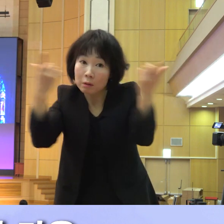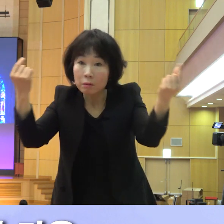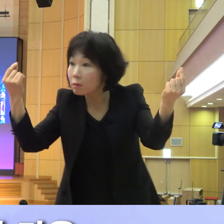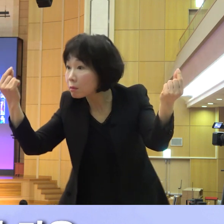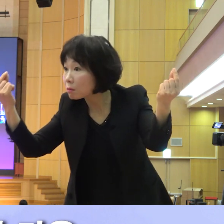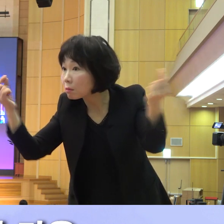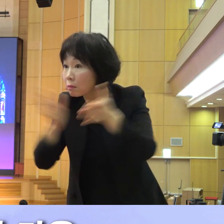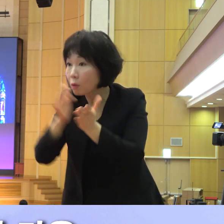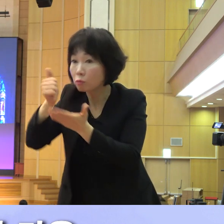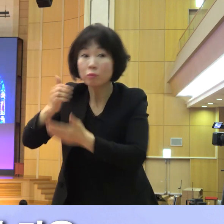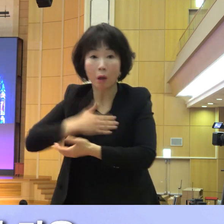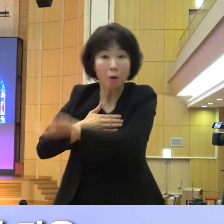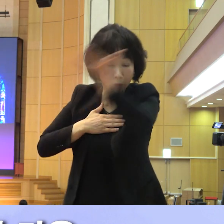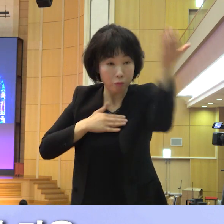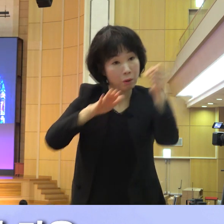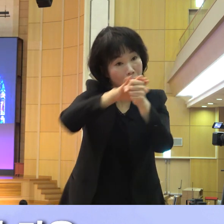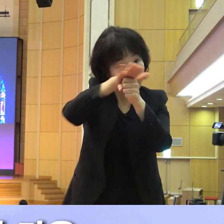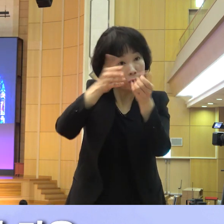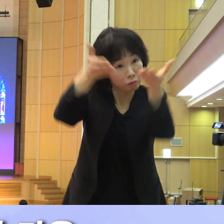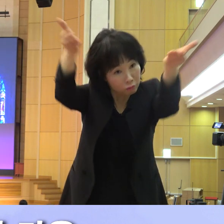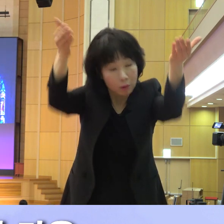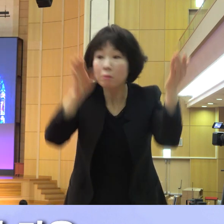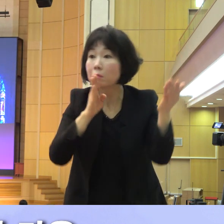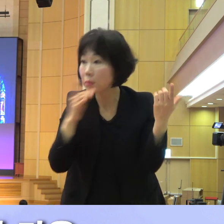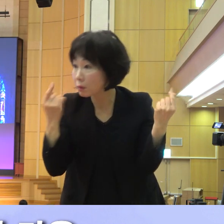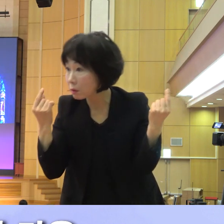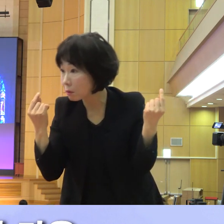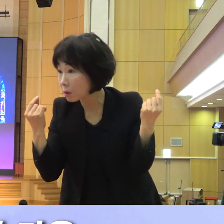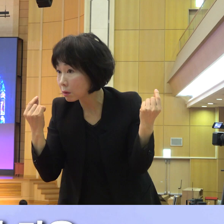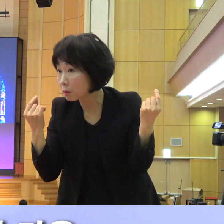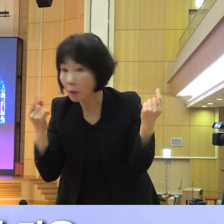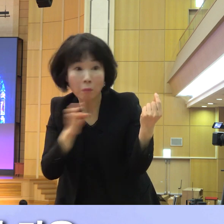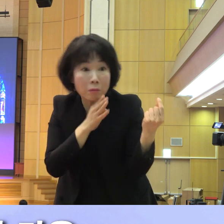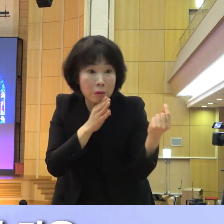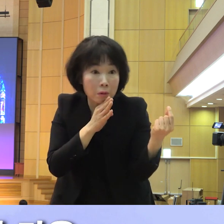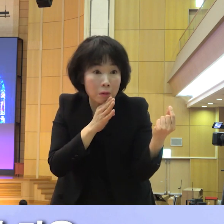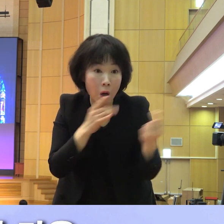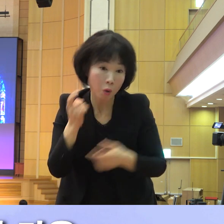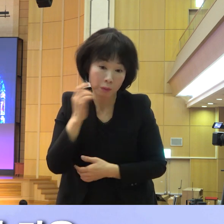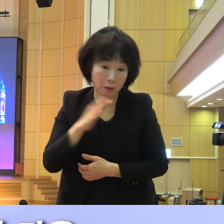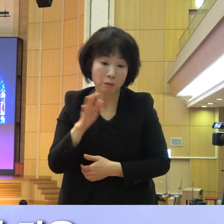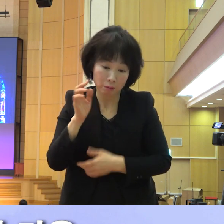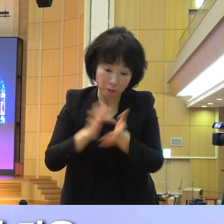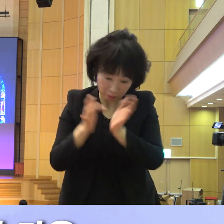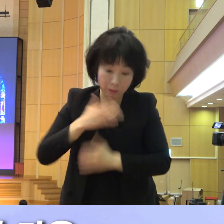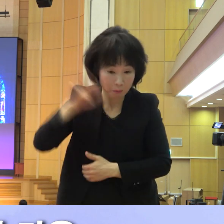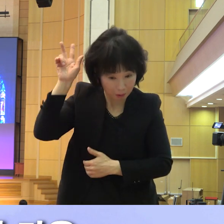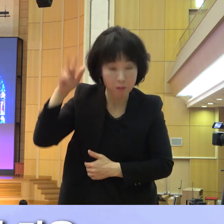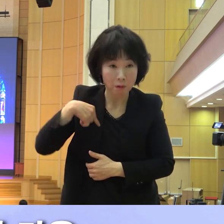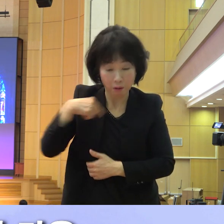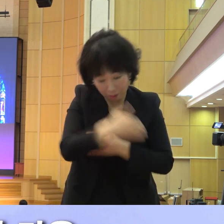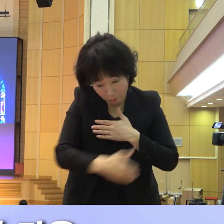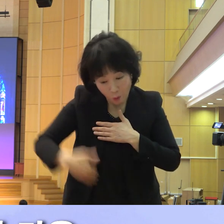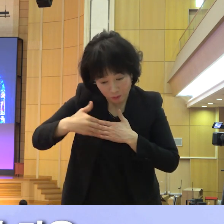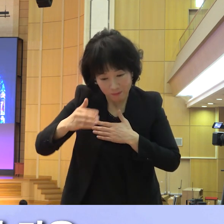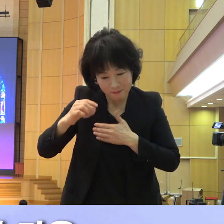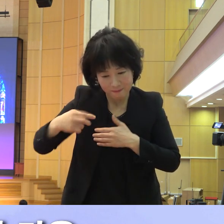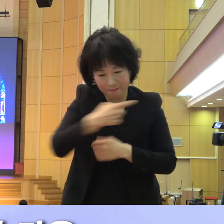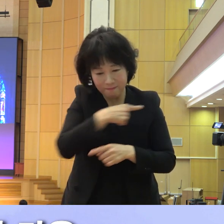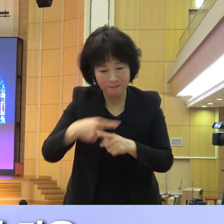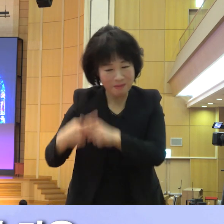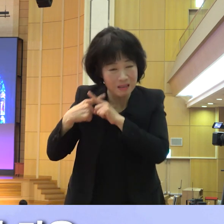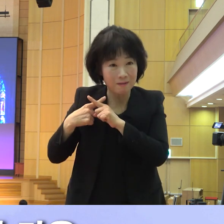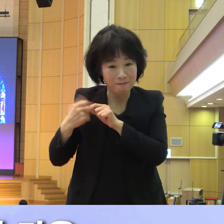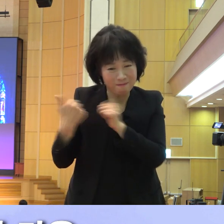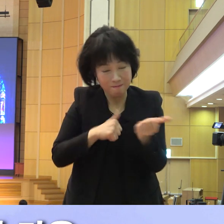여러분들이 주님을 사랑한다고 마음에 각자 사랑한다는 그런